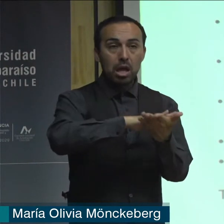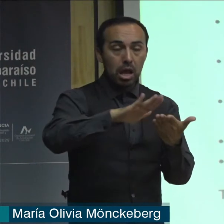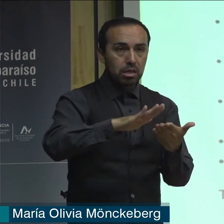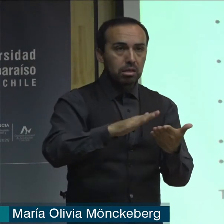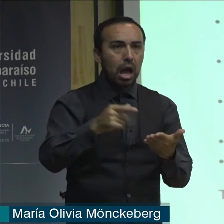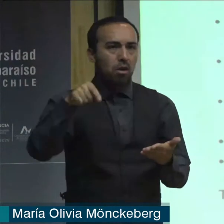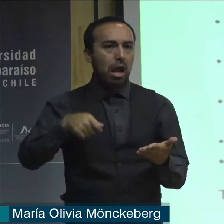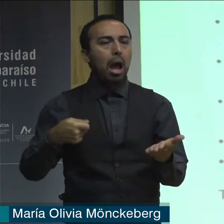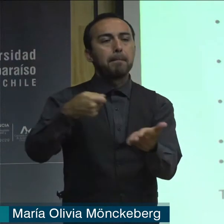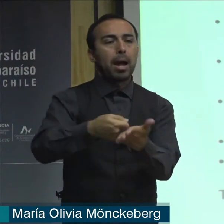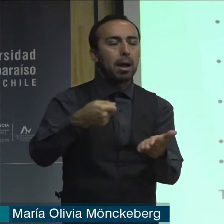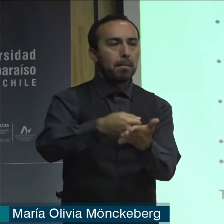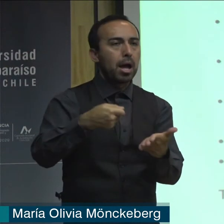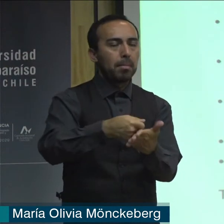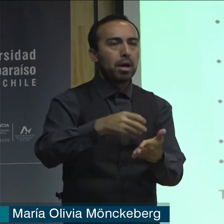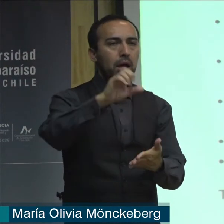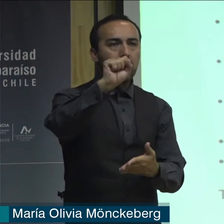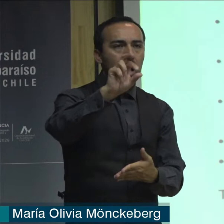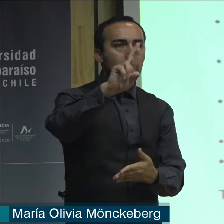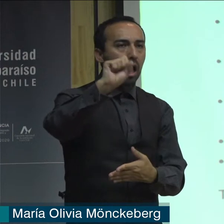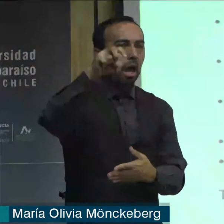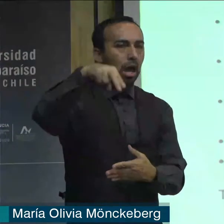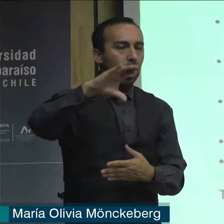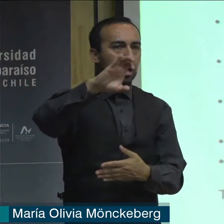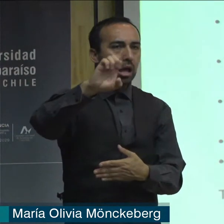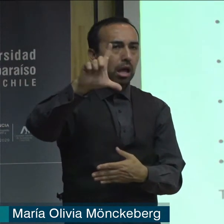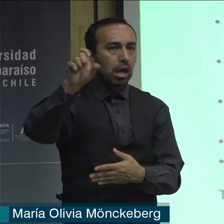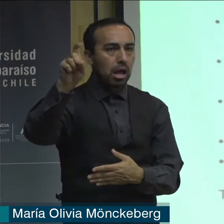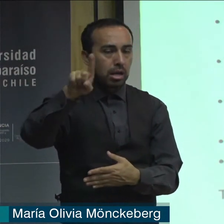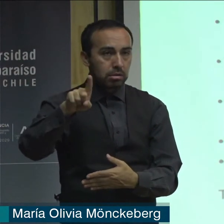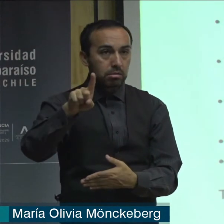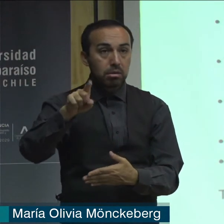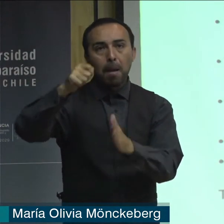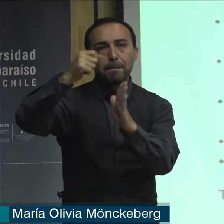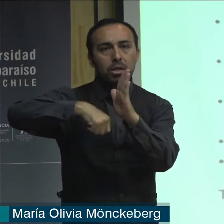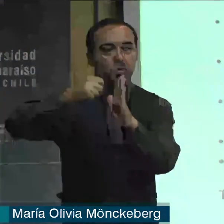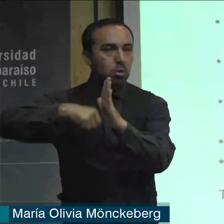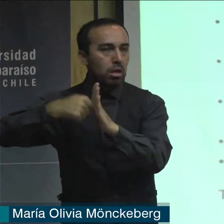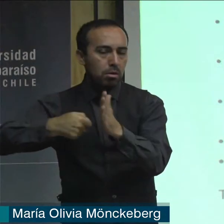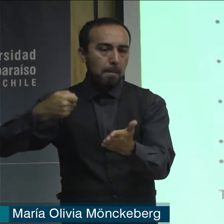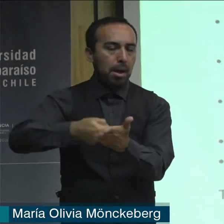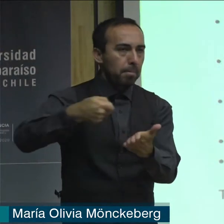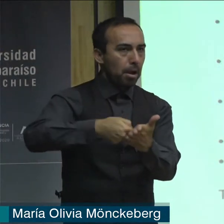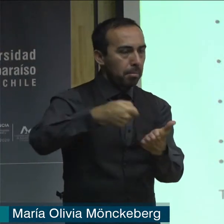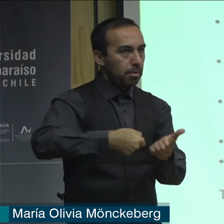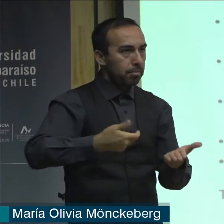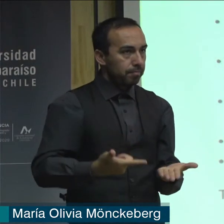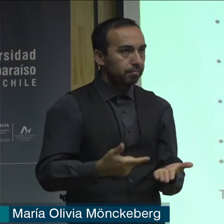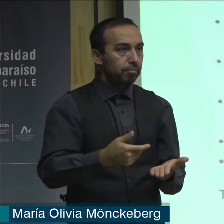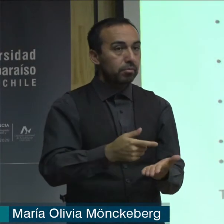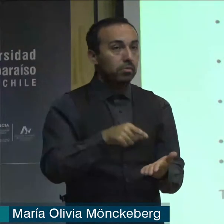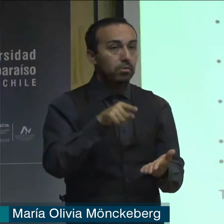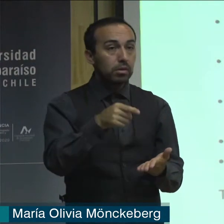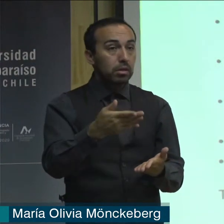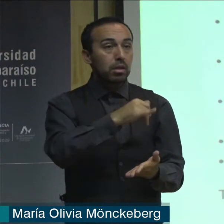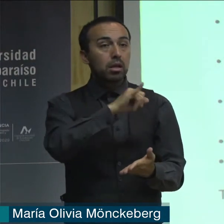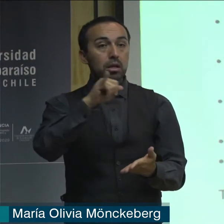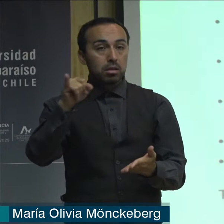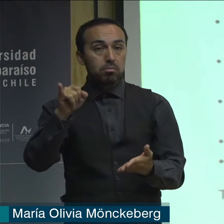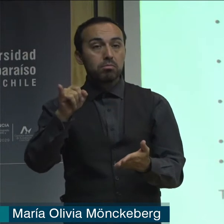me equivoqué en esa parte dicen lo primero era crédito fiscal no sea mal crédito solidario después se transformó en